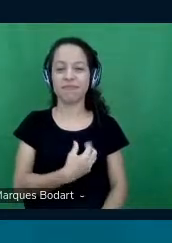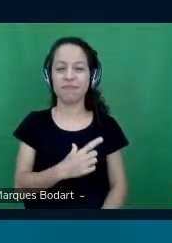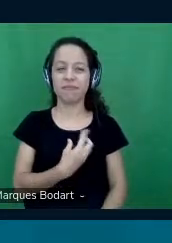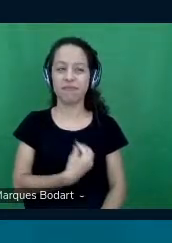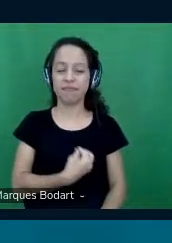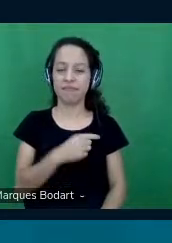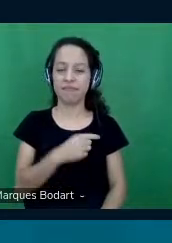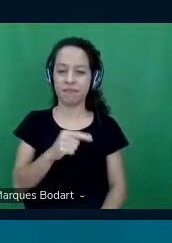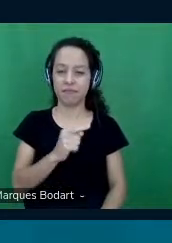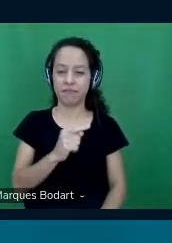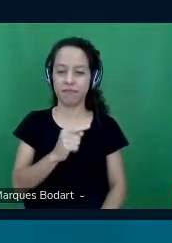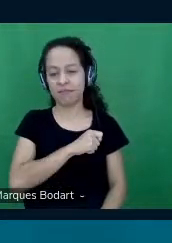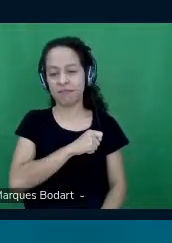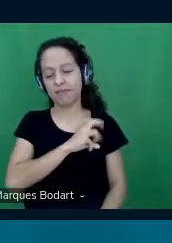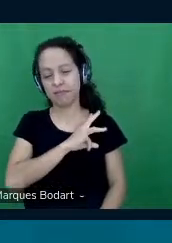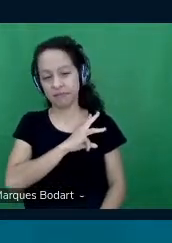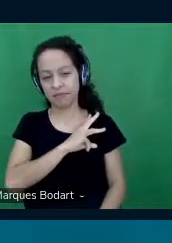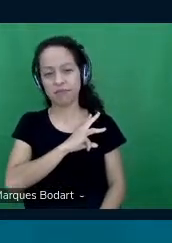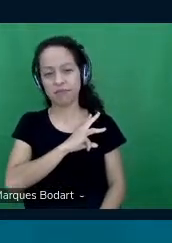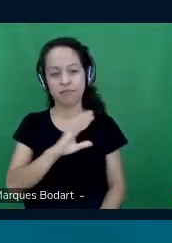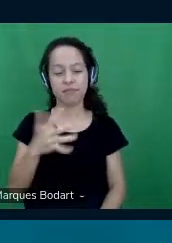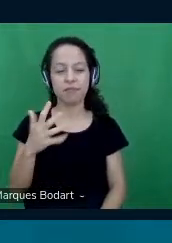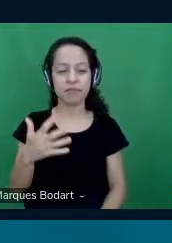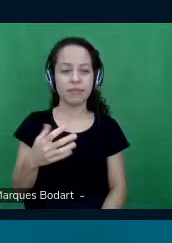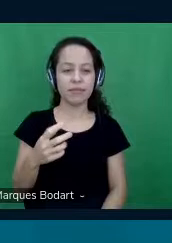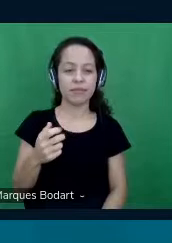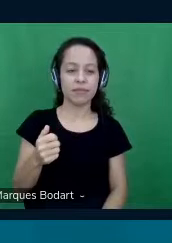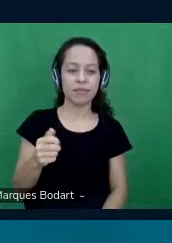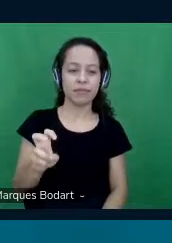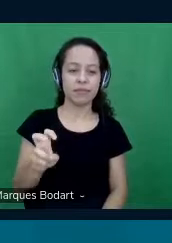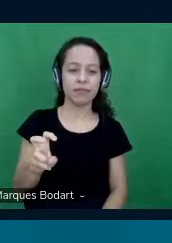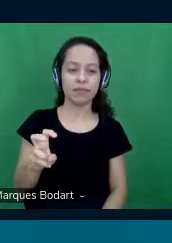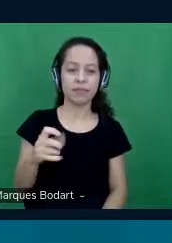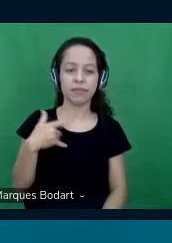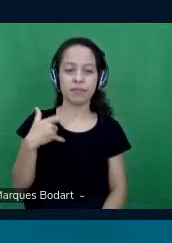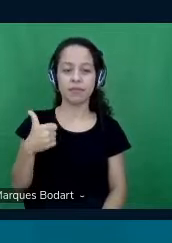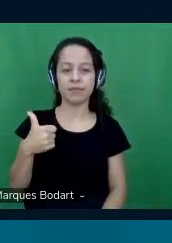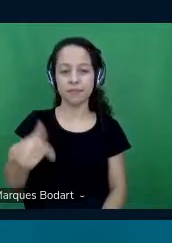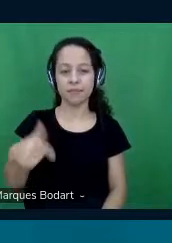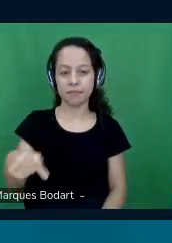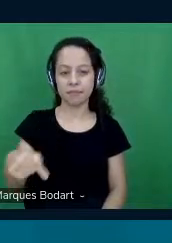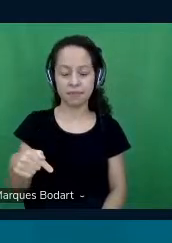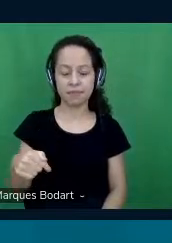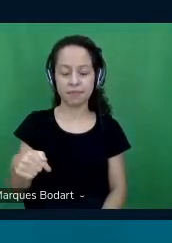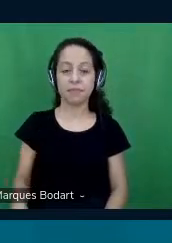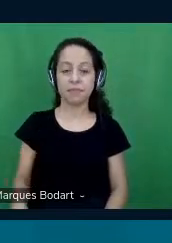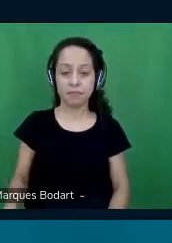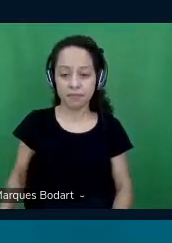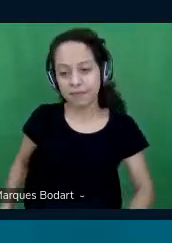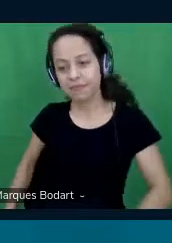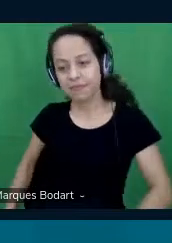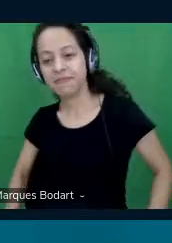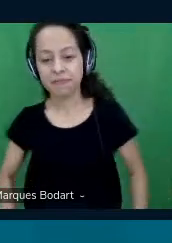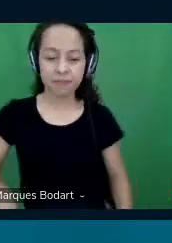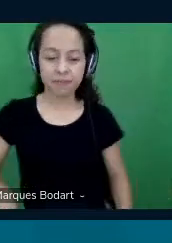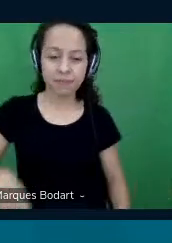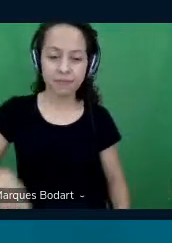estar no ensino médio, em média ali 15 a 17 anos, menos de um quarto. Então, isso significa